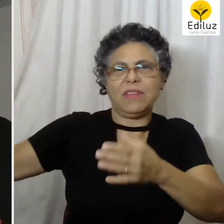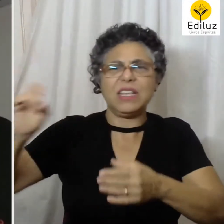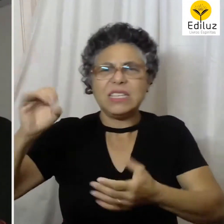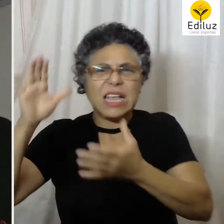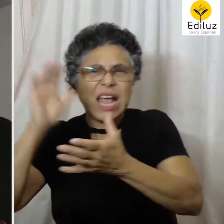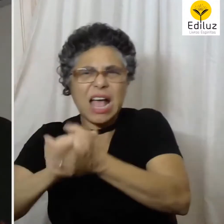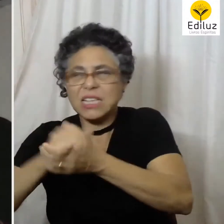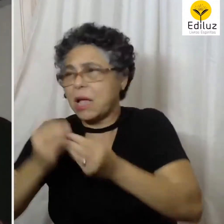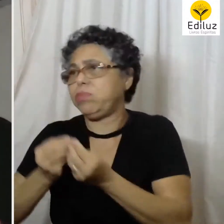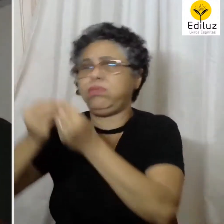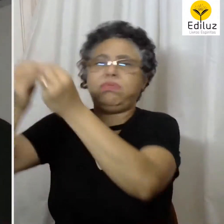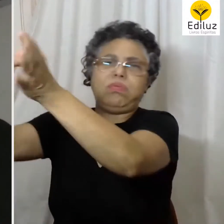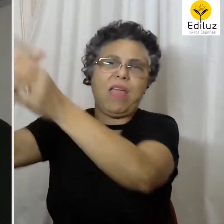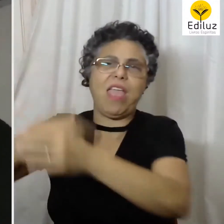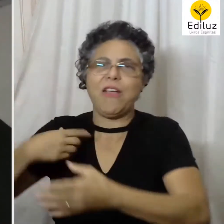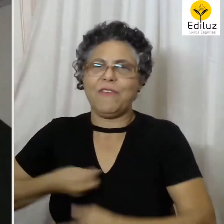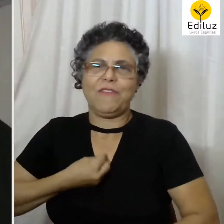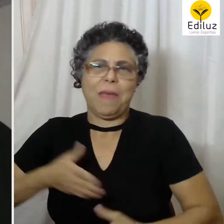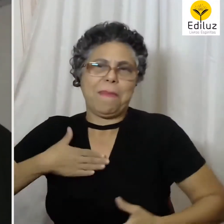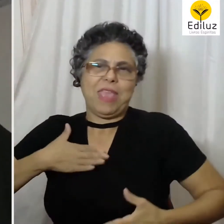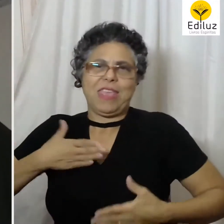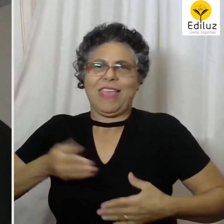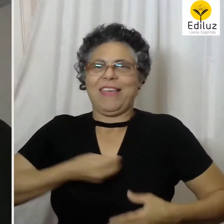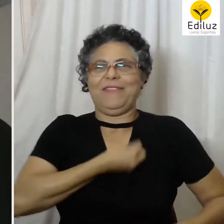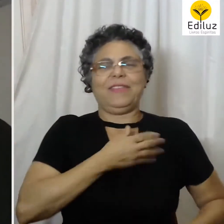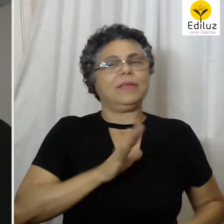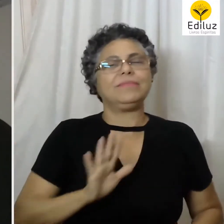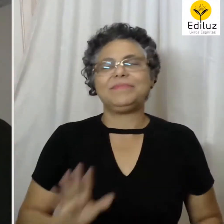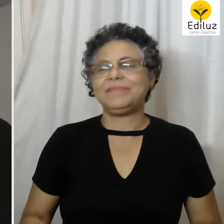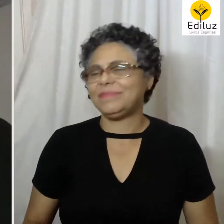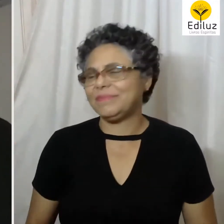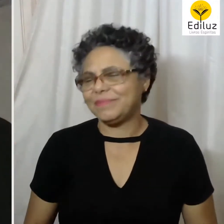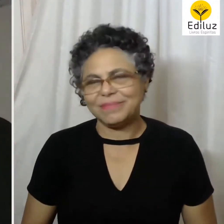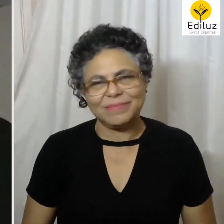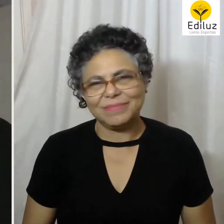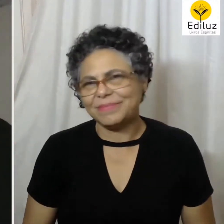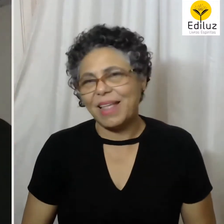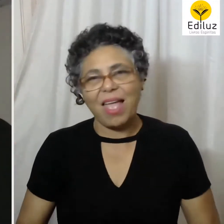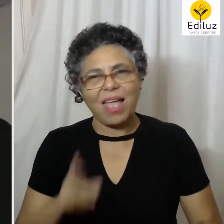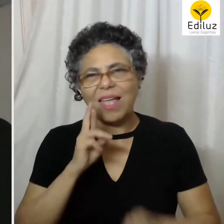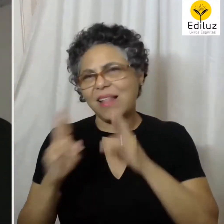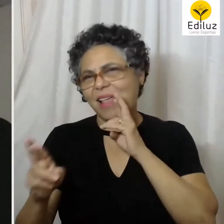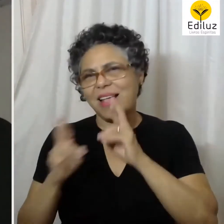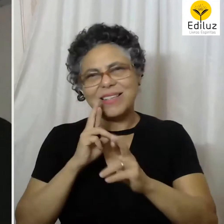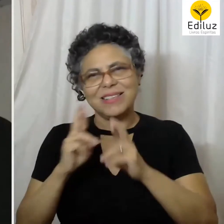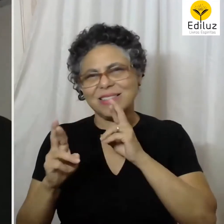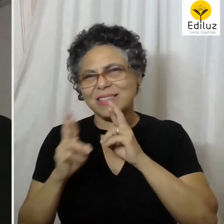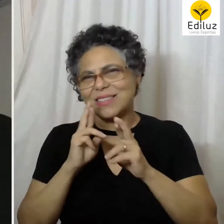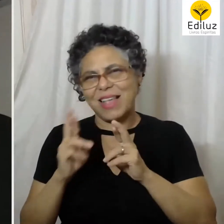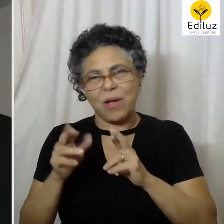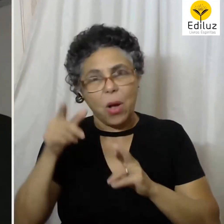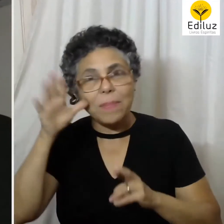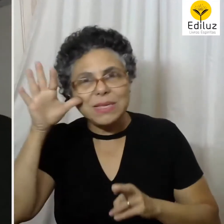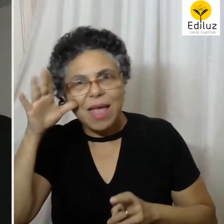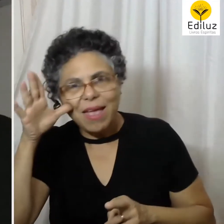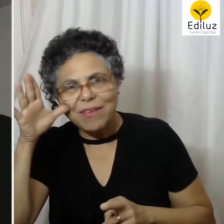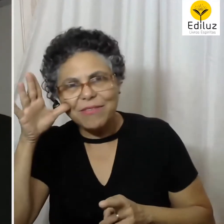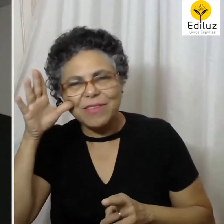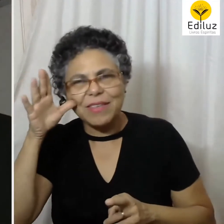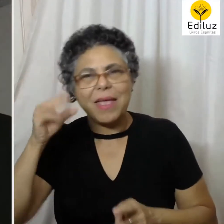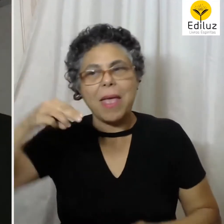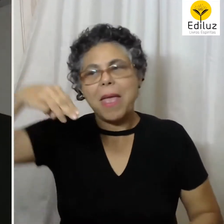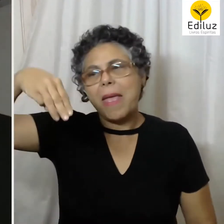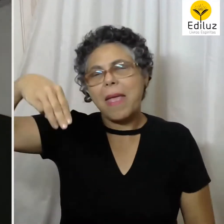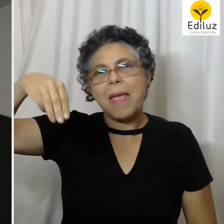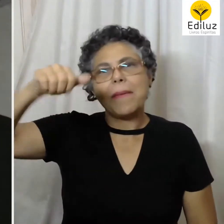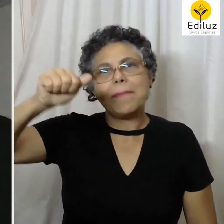eu entrego e vou viver minha vida. E, na verdade, a relação, observe que maioridade é